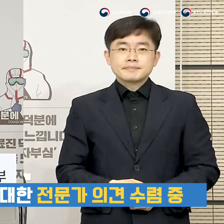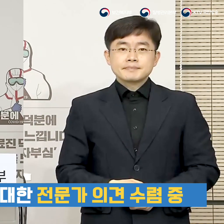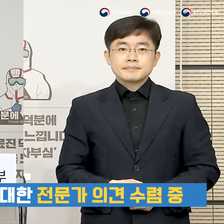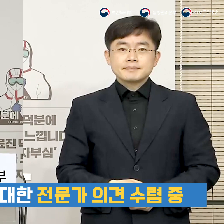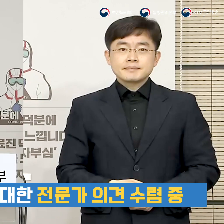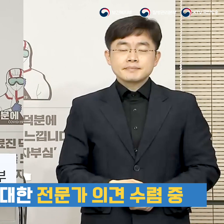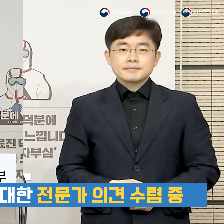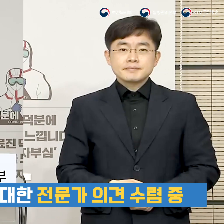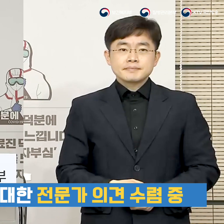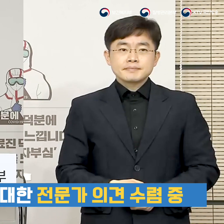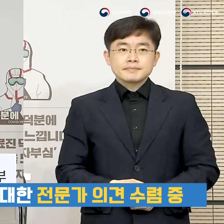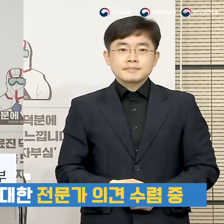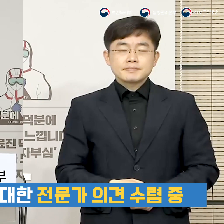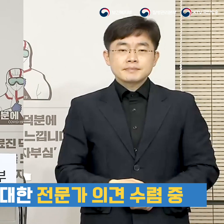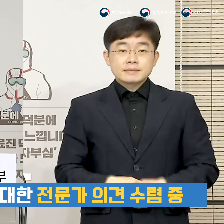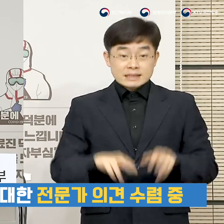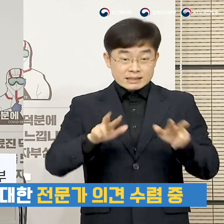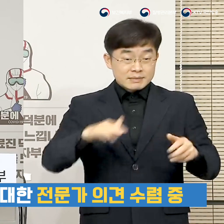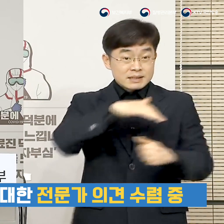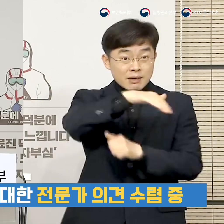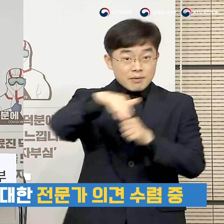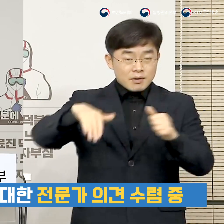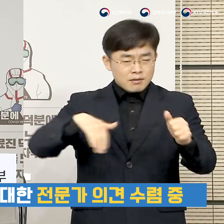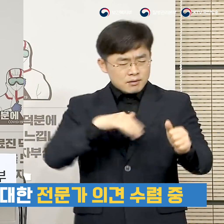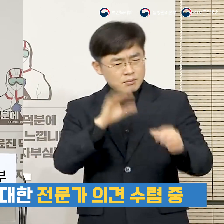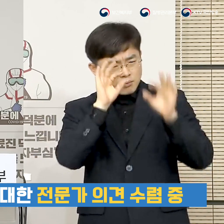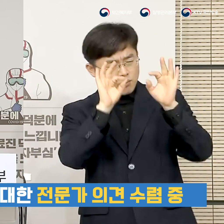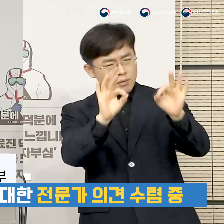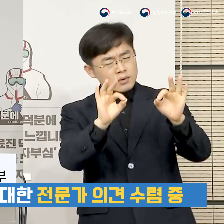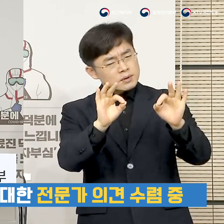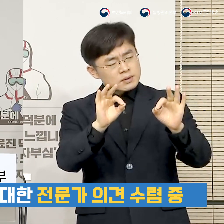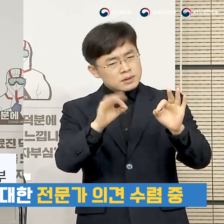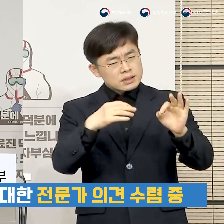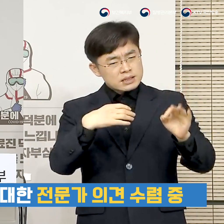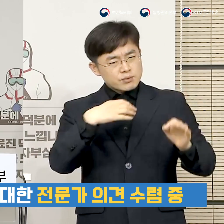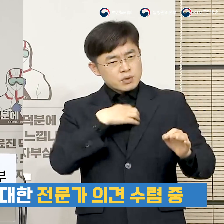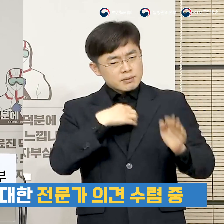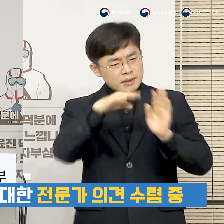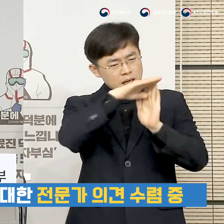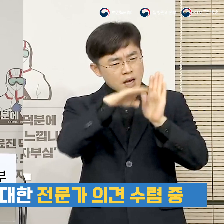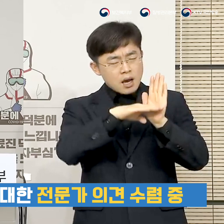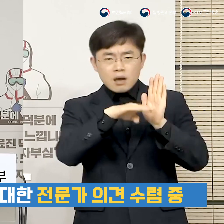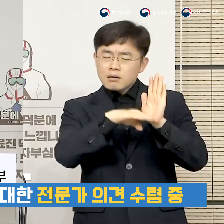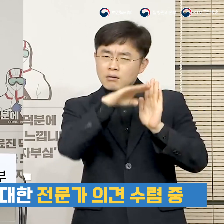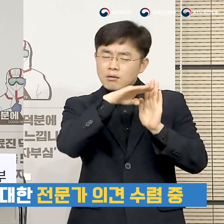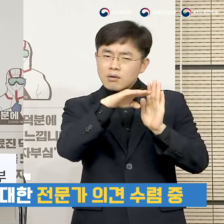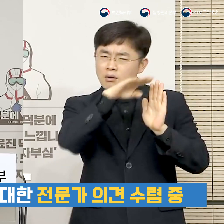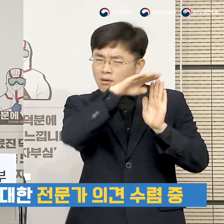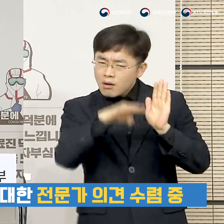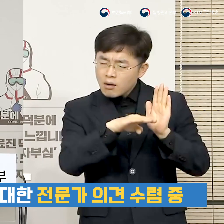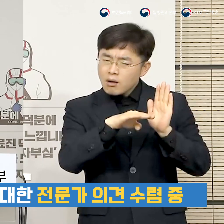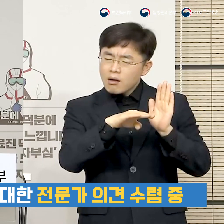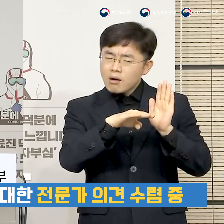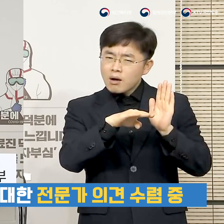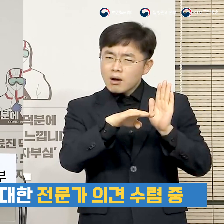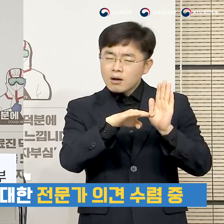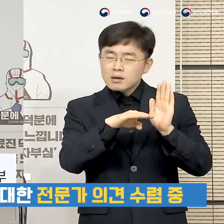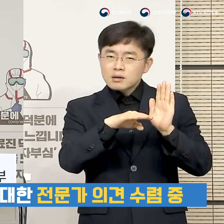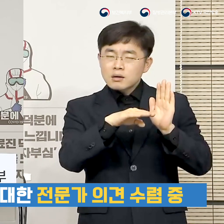지금 이러한 그 상황에 대해서는 위기 단계의 조정에 대해서는 아직 구체적인